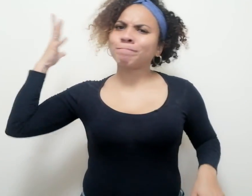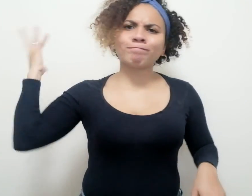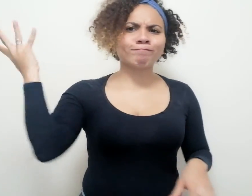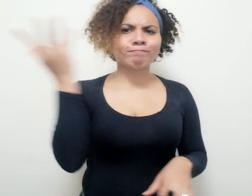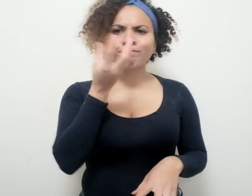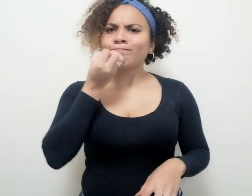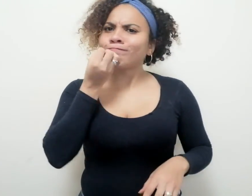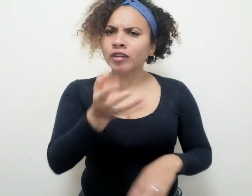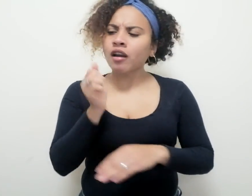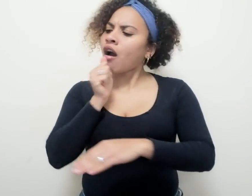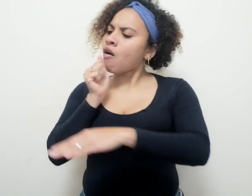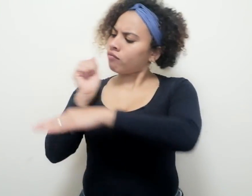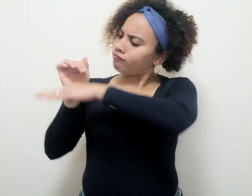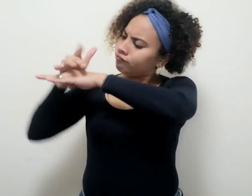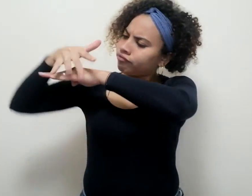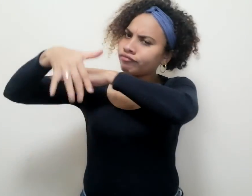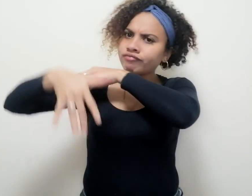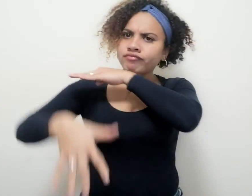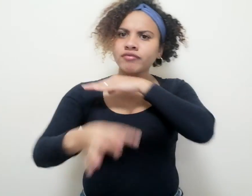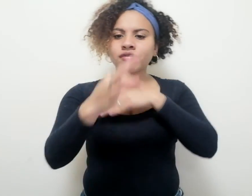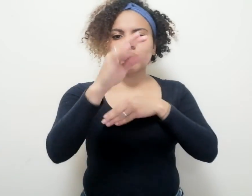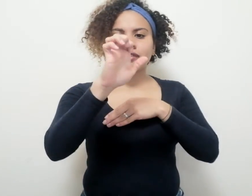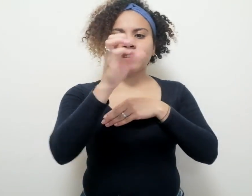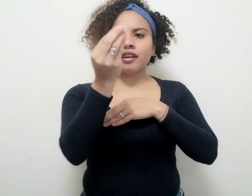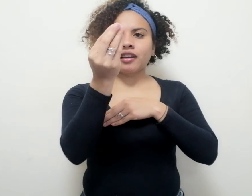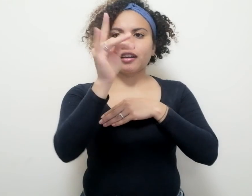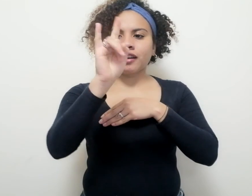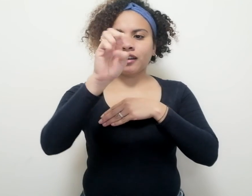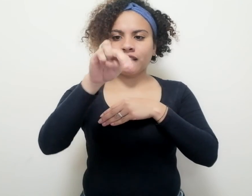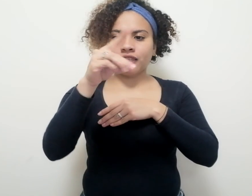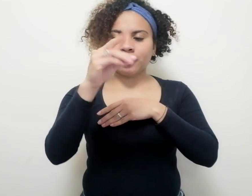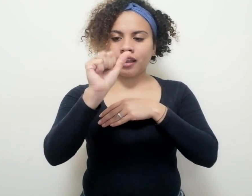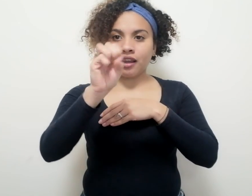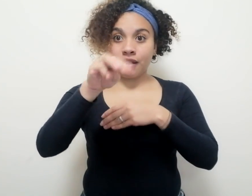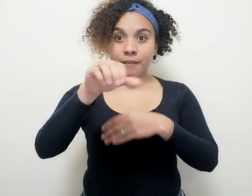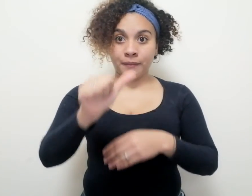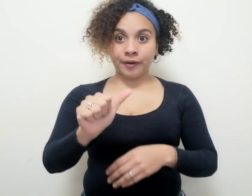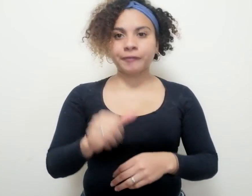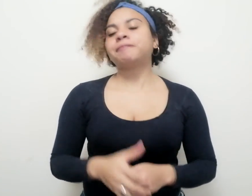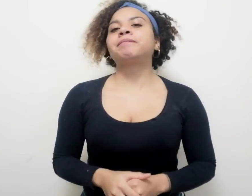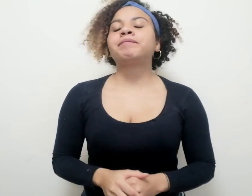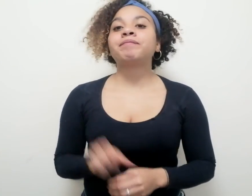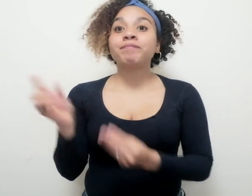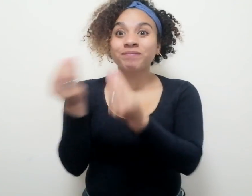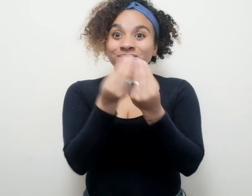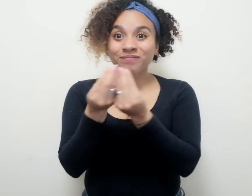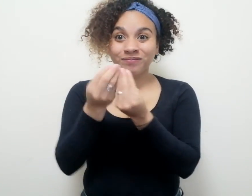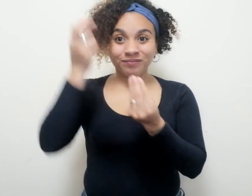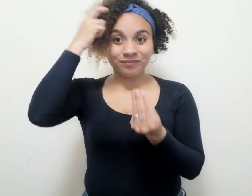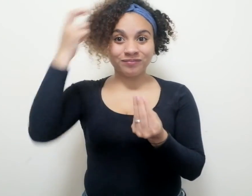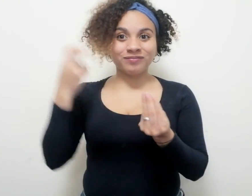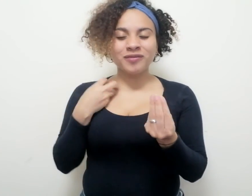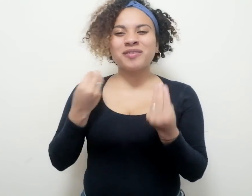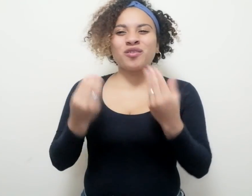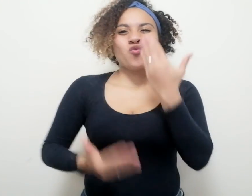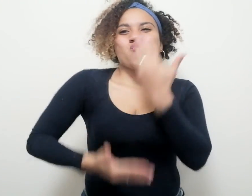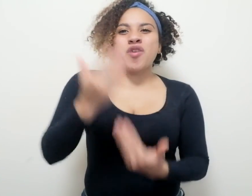extraordinariamente hermosas cataratas de Tequendama. El comisionado británico para la Nueva